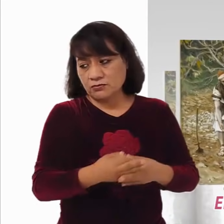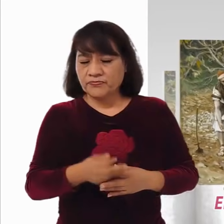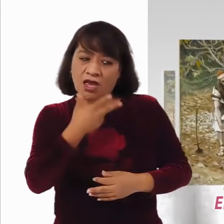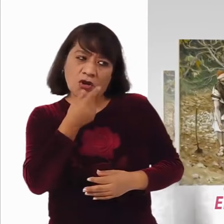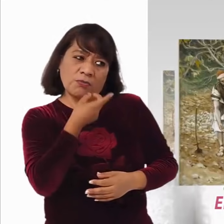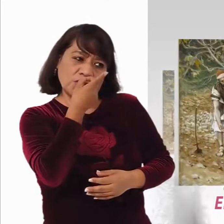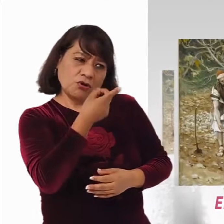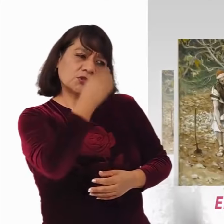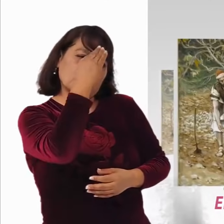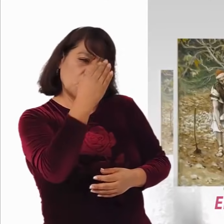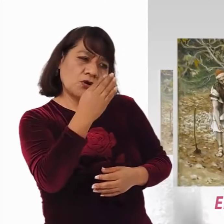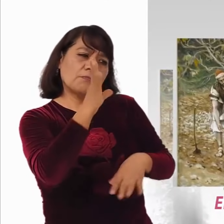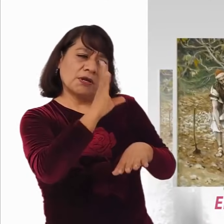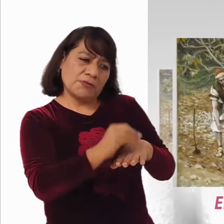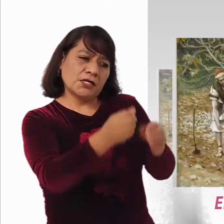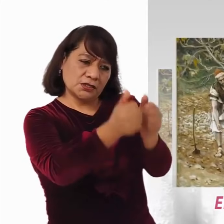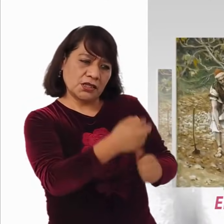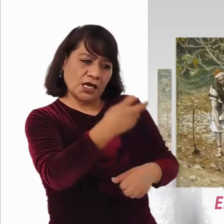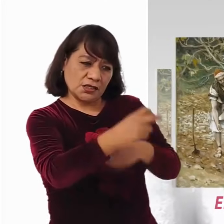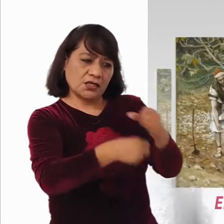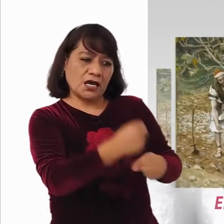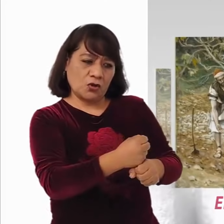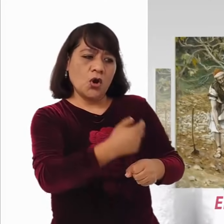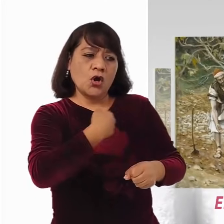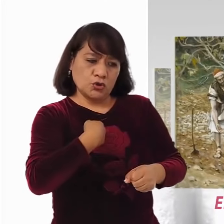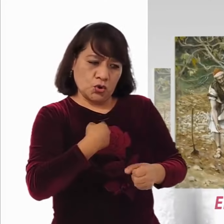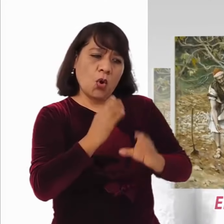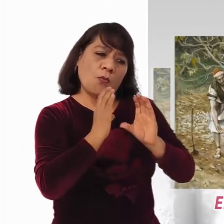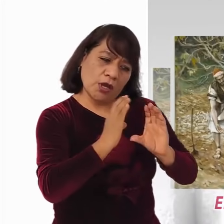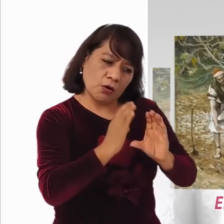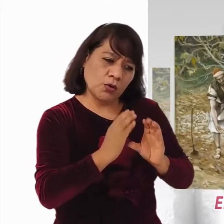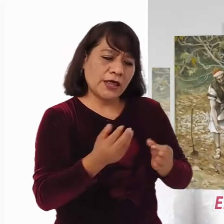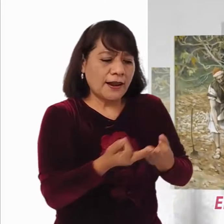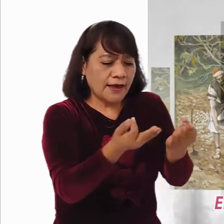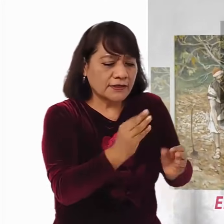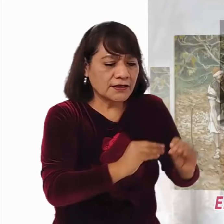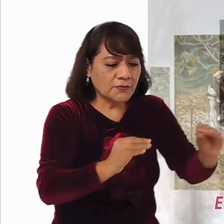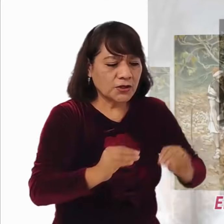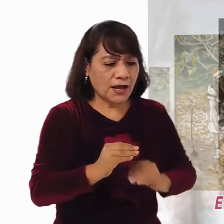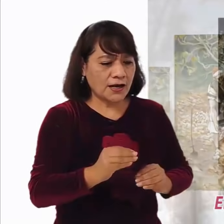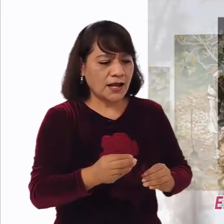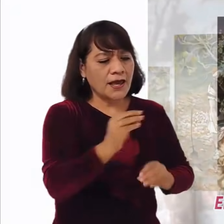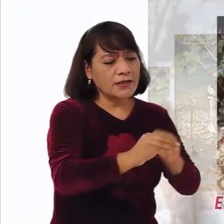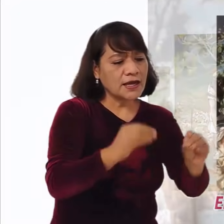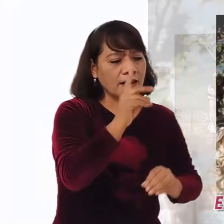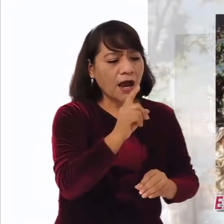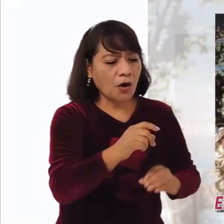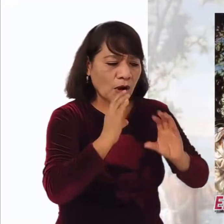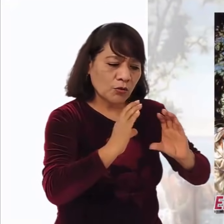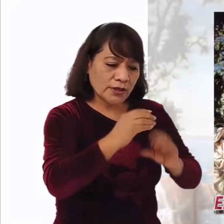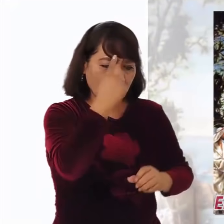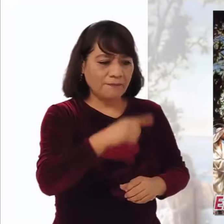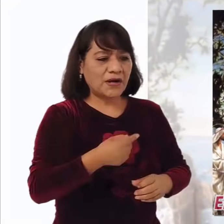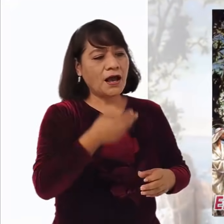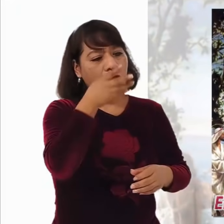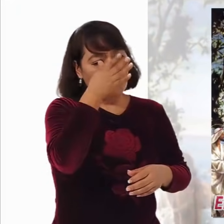contestó: Señor, déjala todavía este año. Voy a aflojar la tierra alrededor y a echarle abono